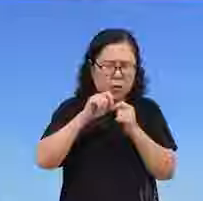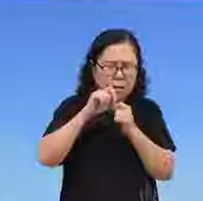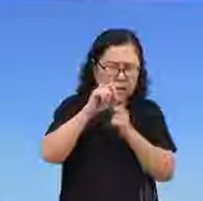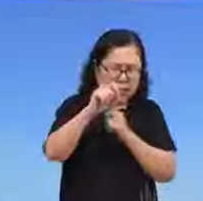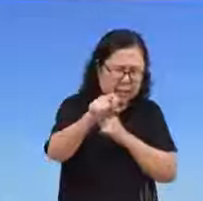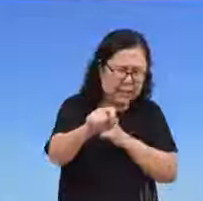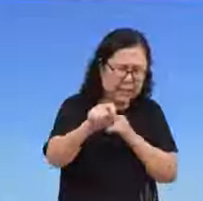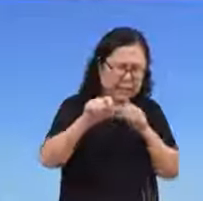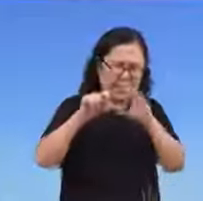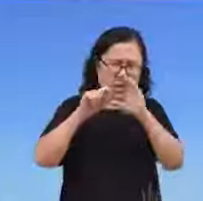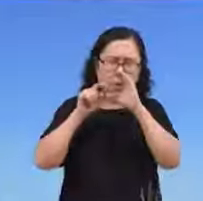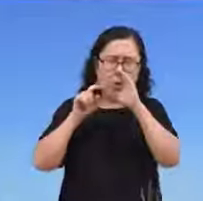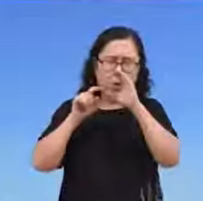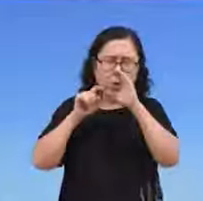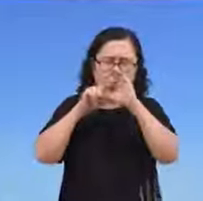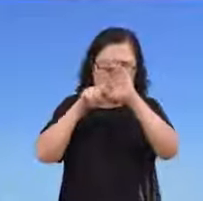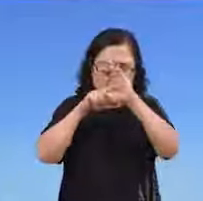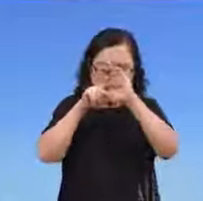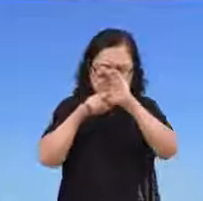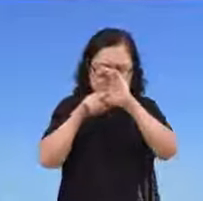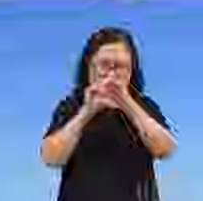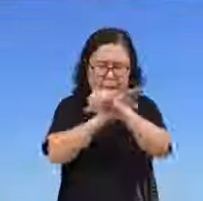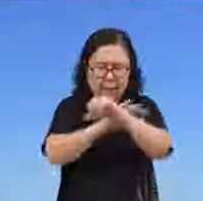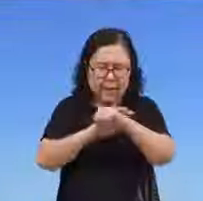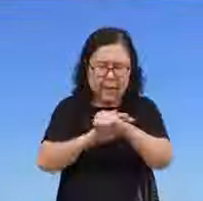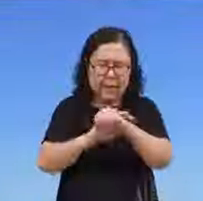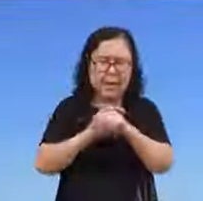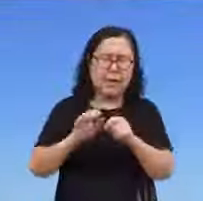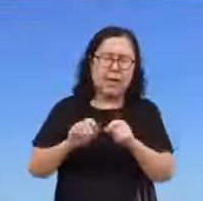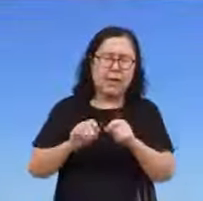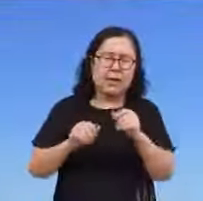터널을 잘 이겨낼 수 있도록,